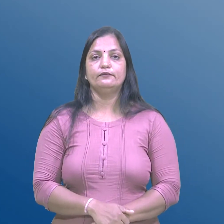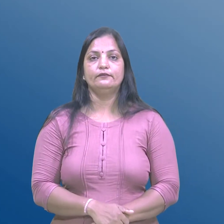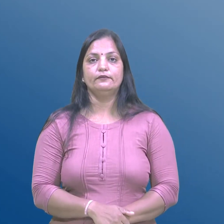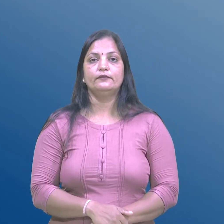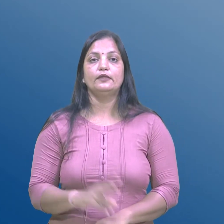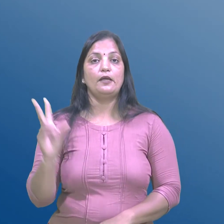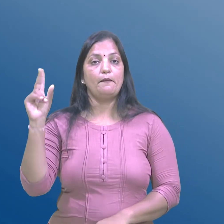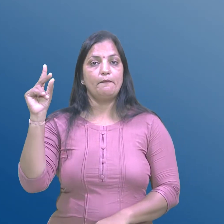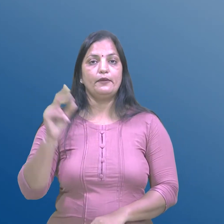બીજું,